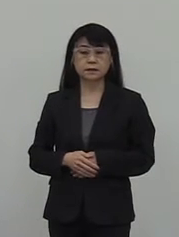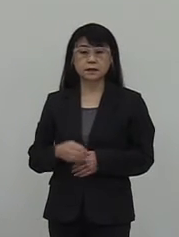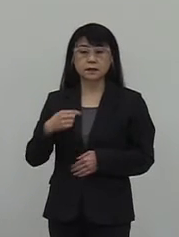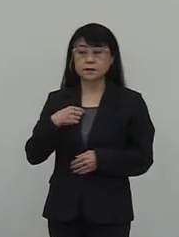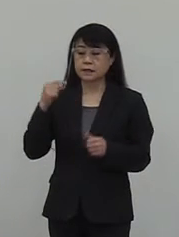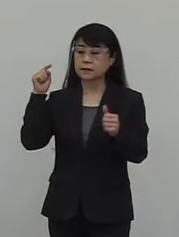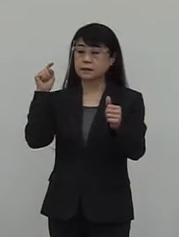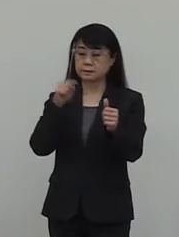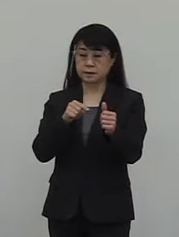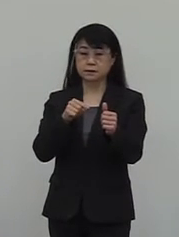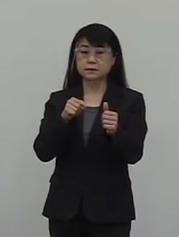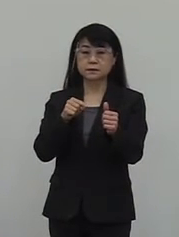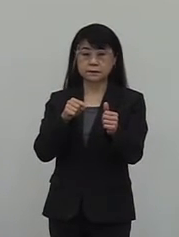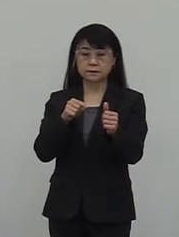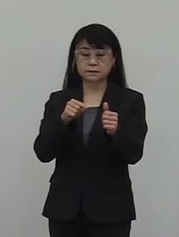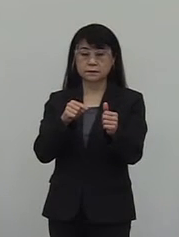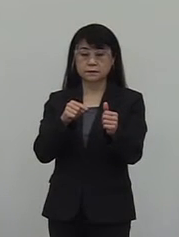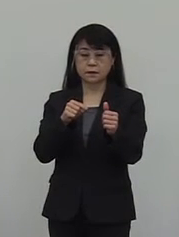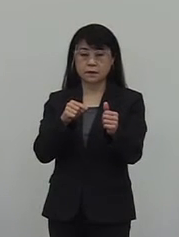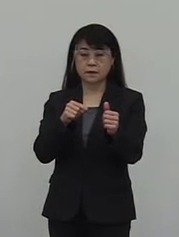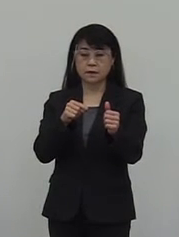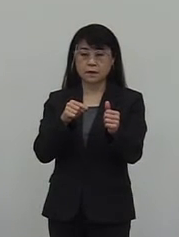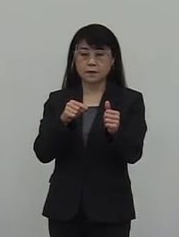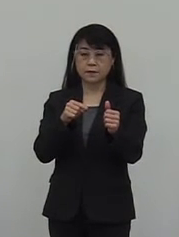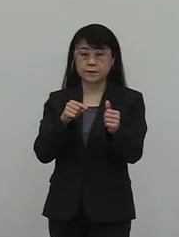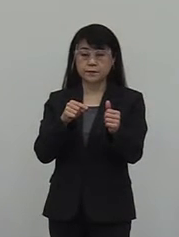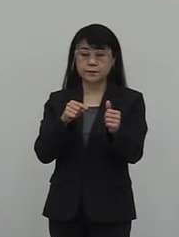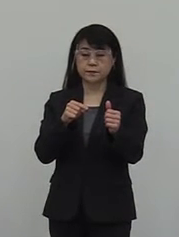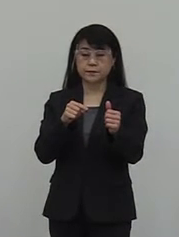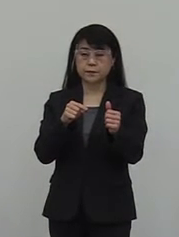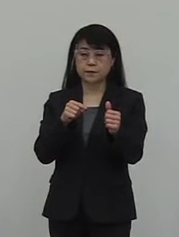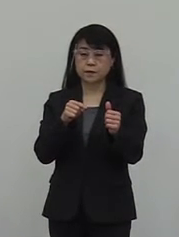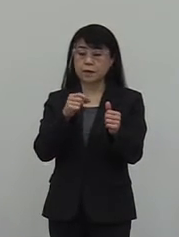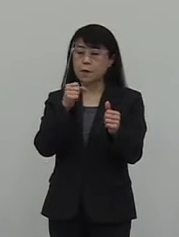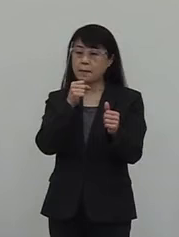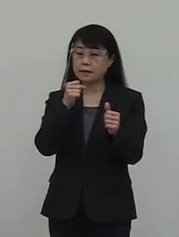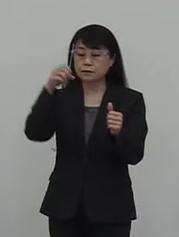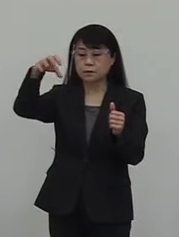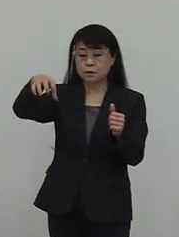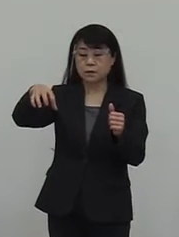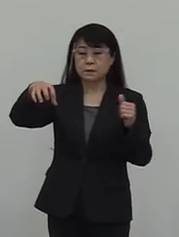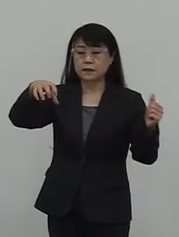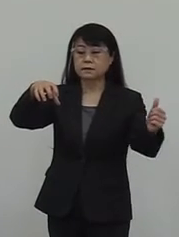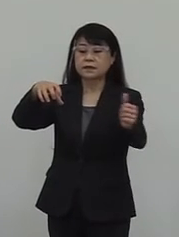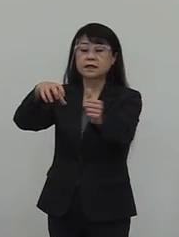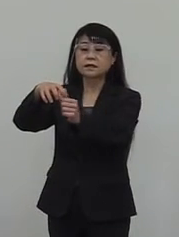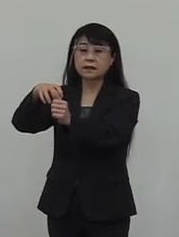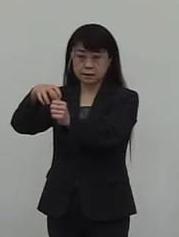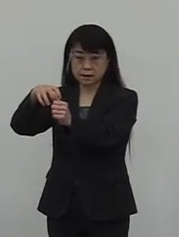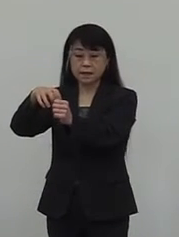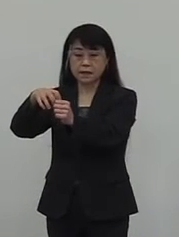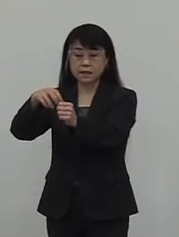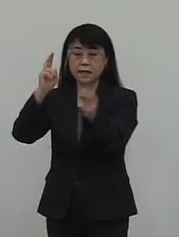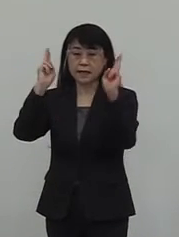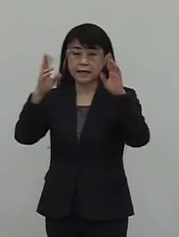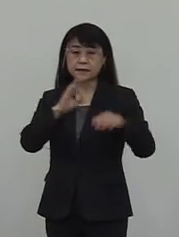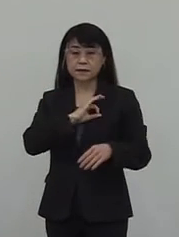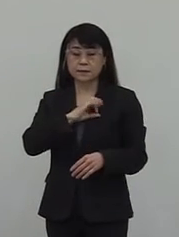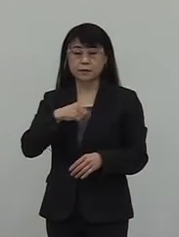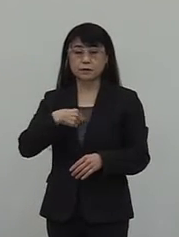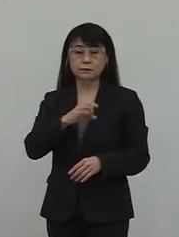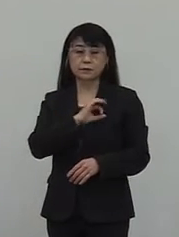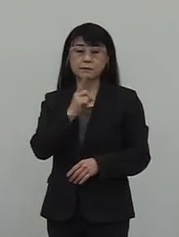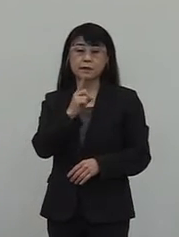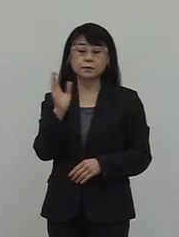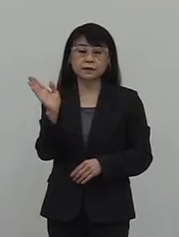ちらから指名いたしますので、指名された方は、今日のスタンドマイクまでお越しいただきまして、社名、お名前をおっ